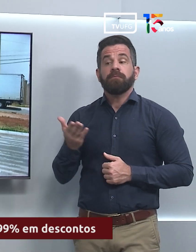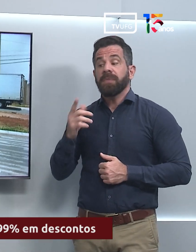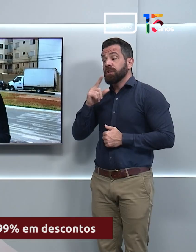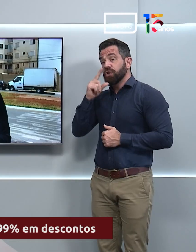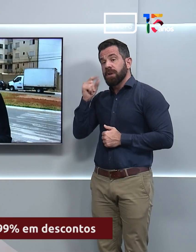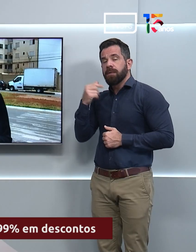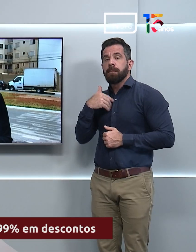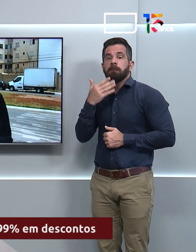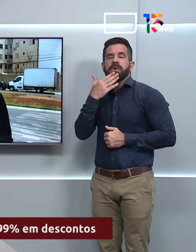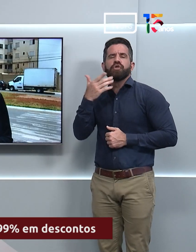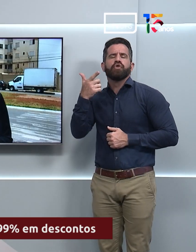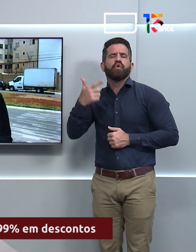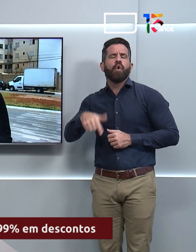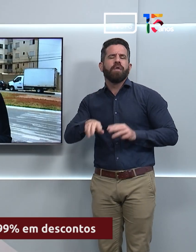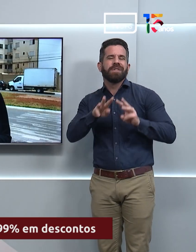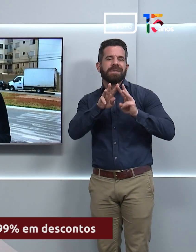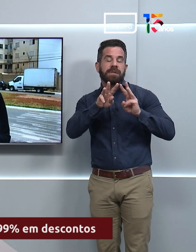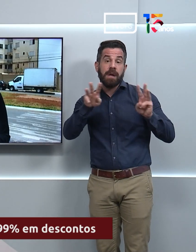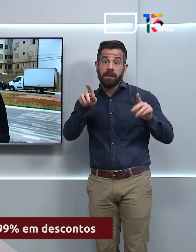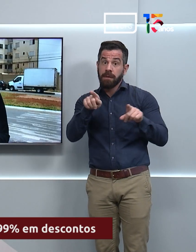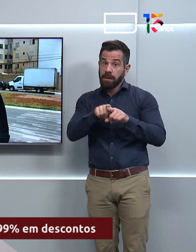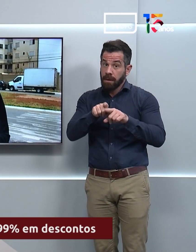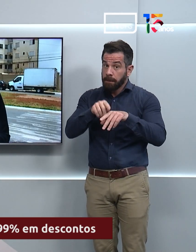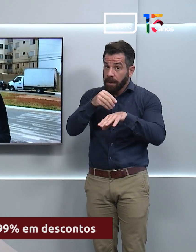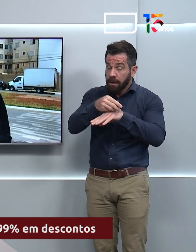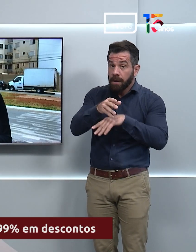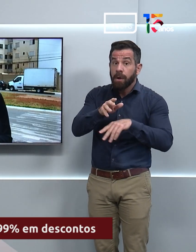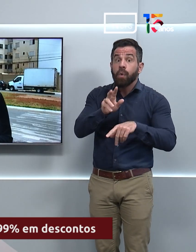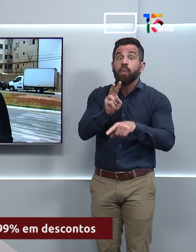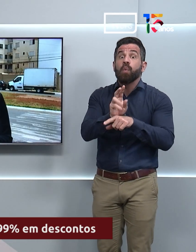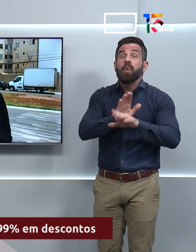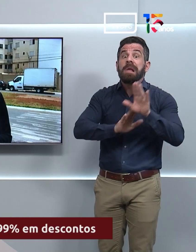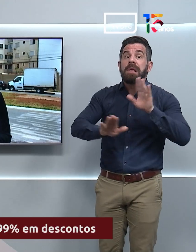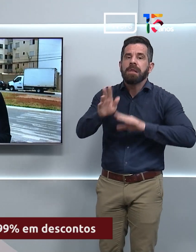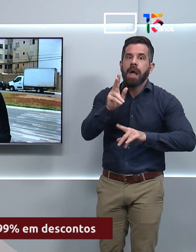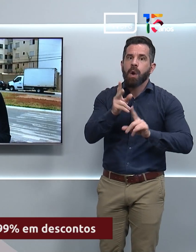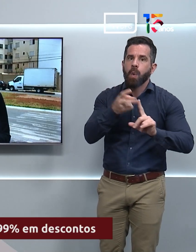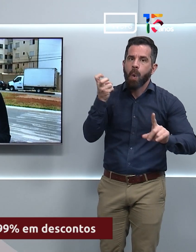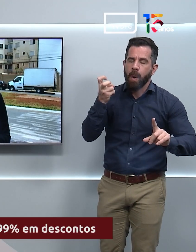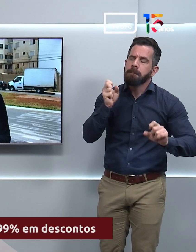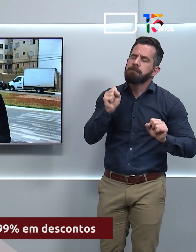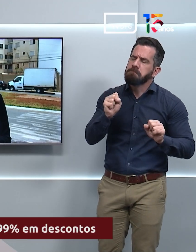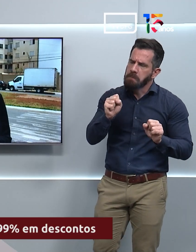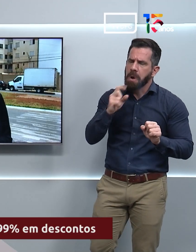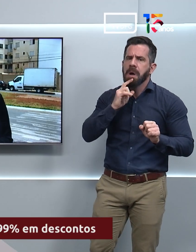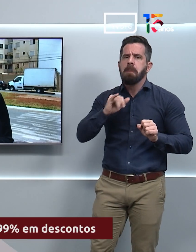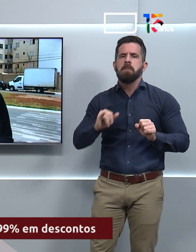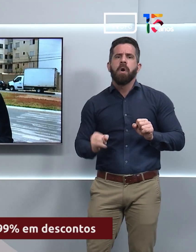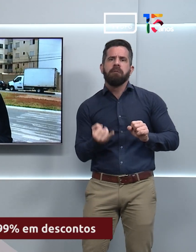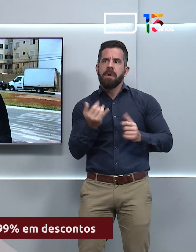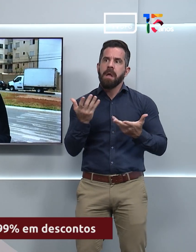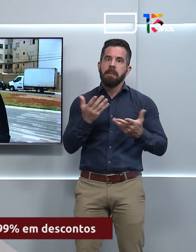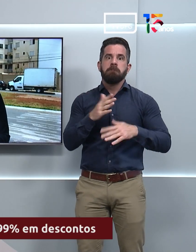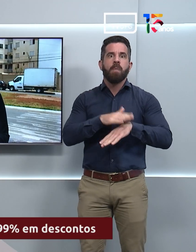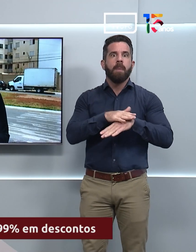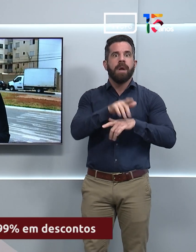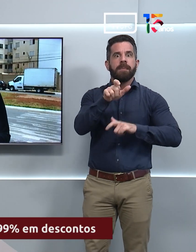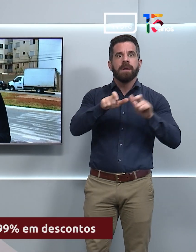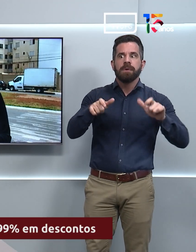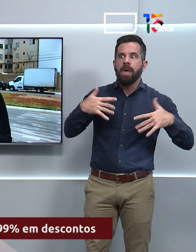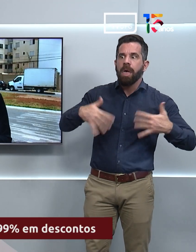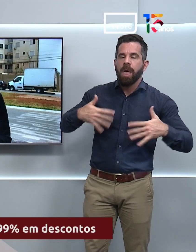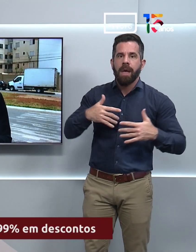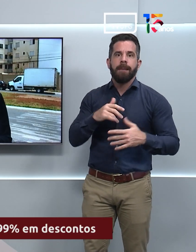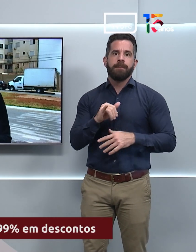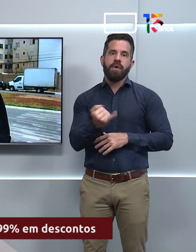novo, né? Já que você destacou aí muito bem, tem que tomar cuidado com o golpe, gente. Pode ter aproveitador aí querendo usar, né, desse momento para tirar o seu